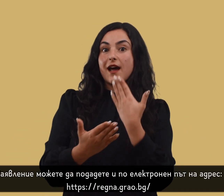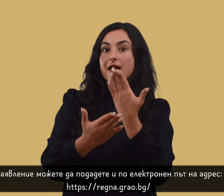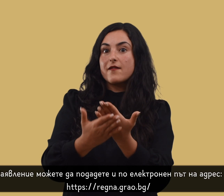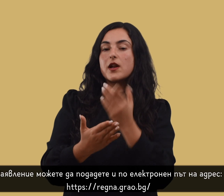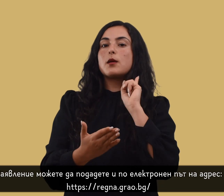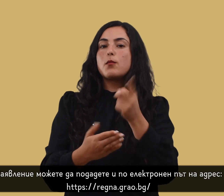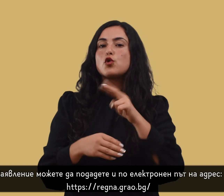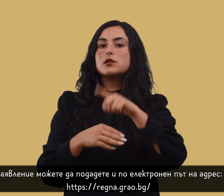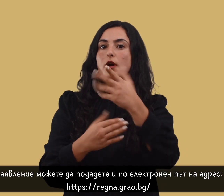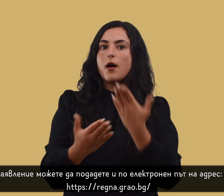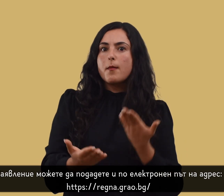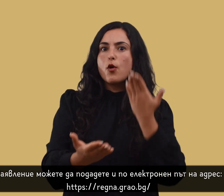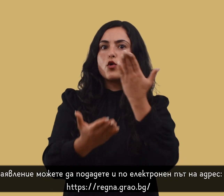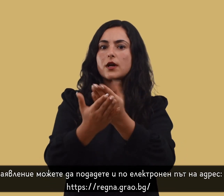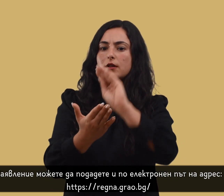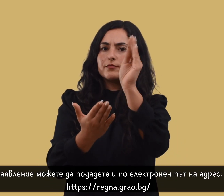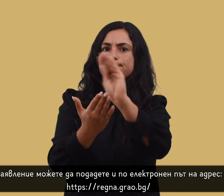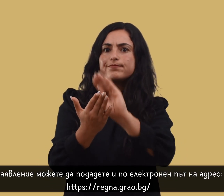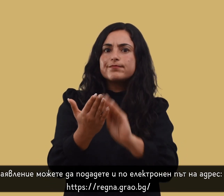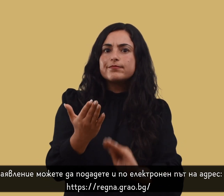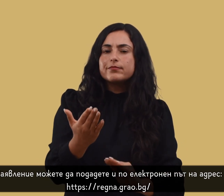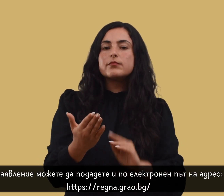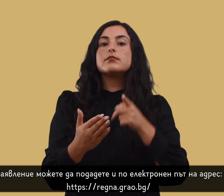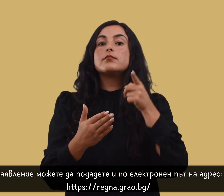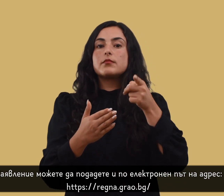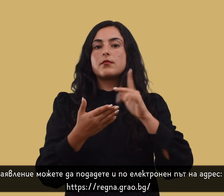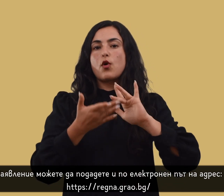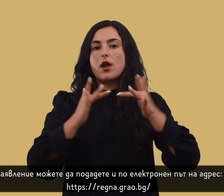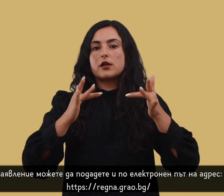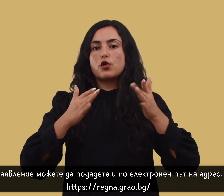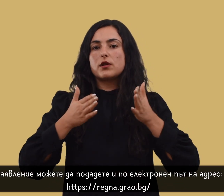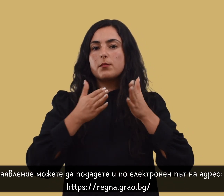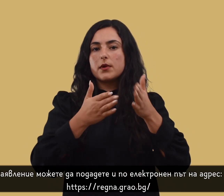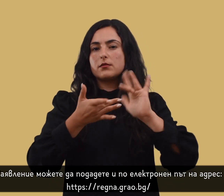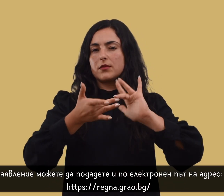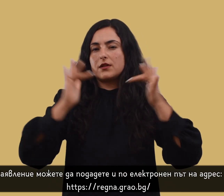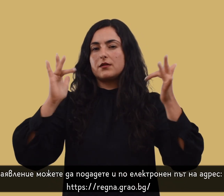Заявление можете да подадете и по електронен път на адрес.